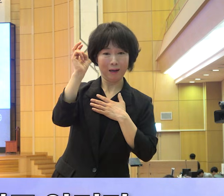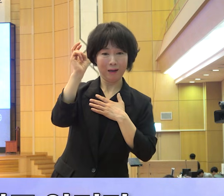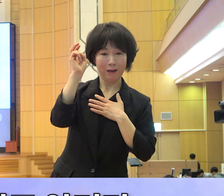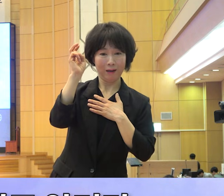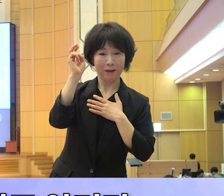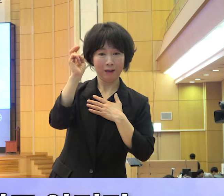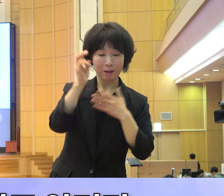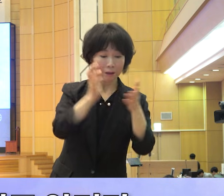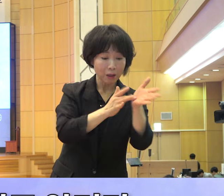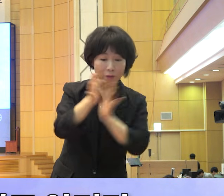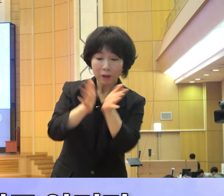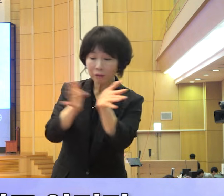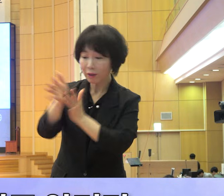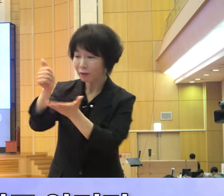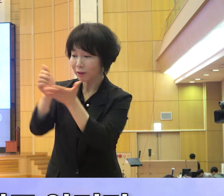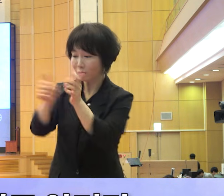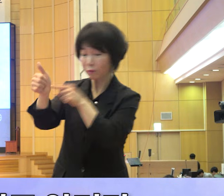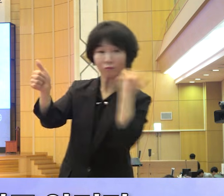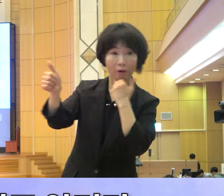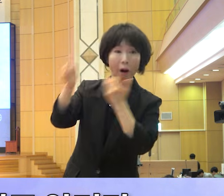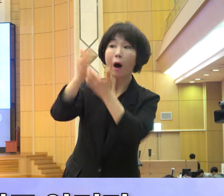예수님이 하나님의 아들이라는데,